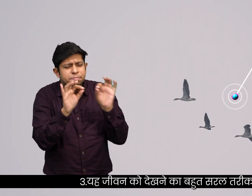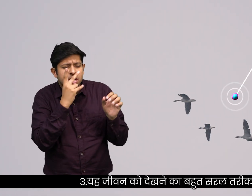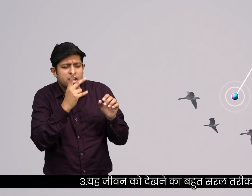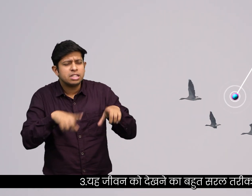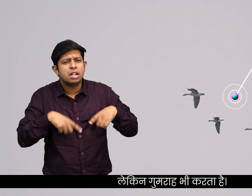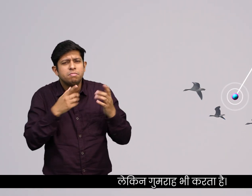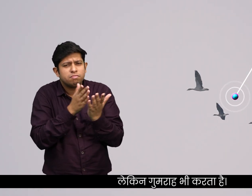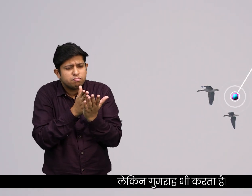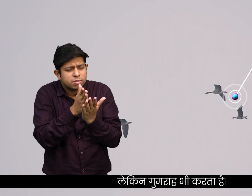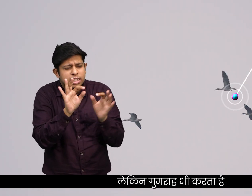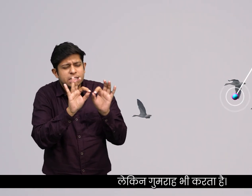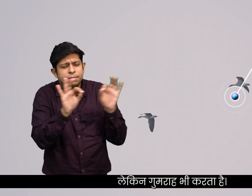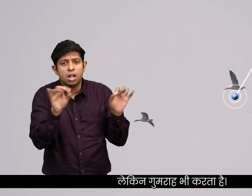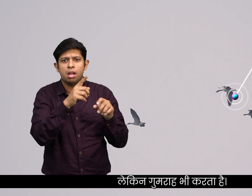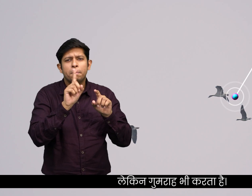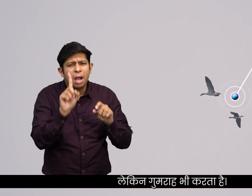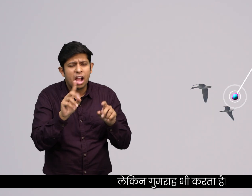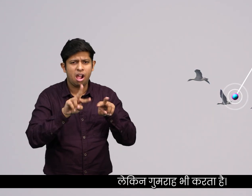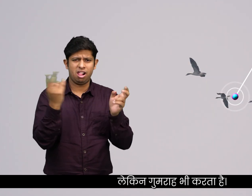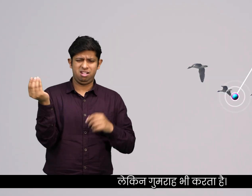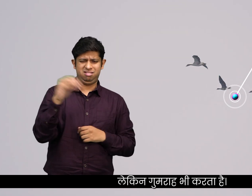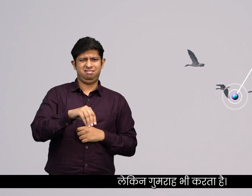है, लेकिन गुमराह भी करता है।